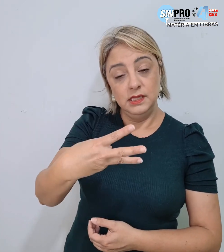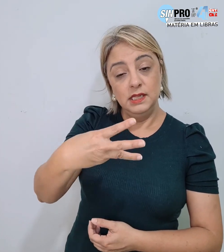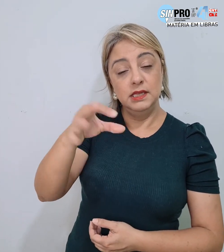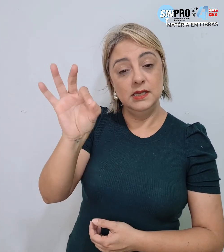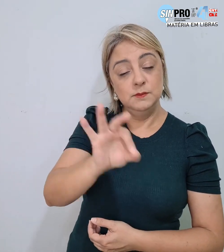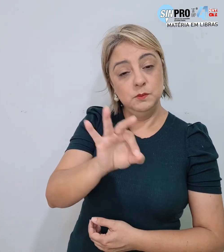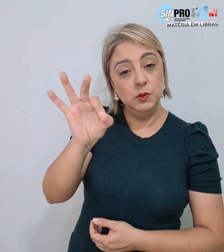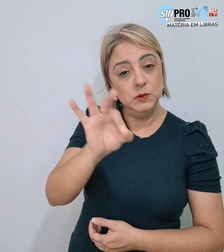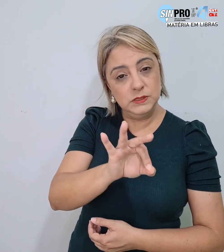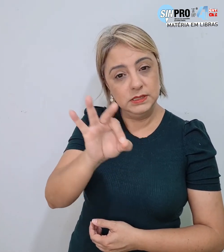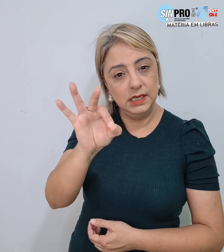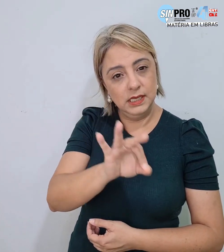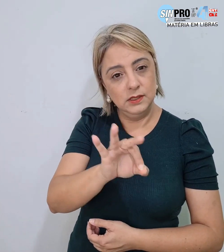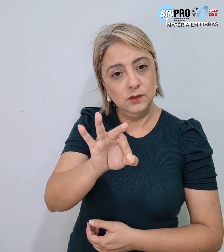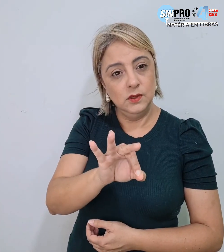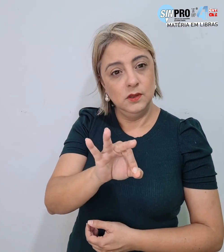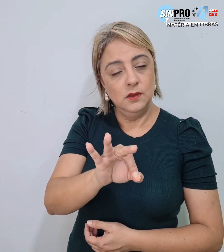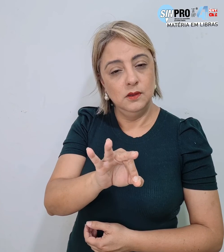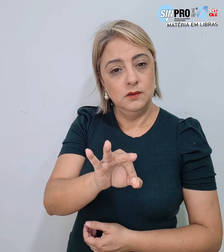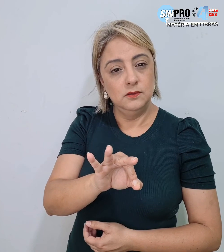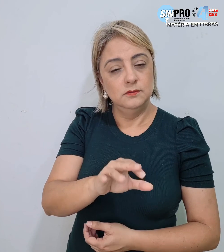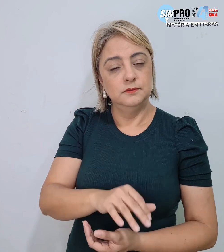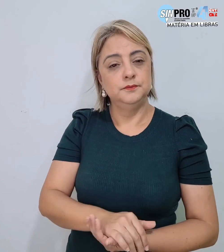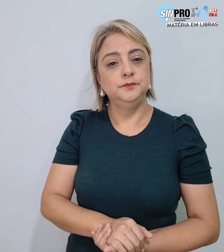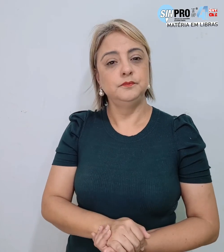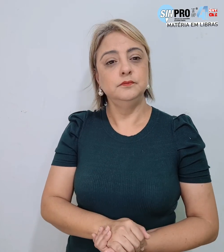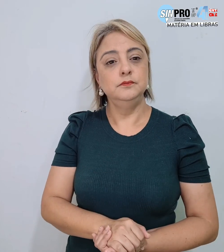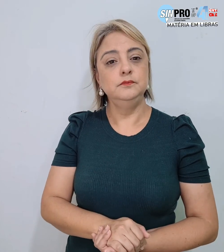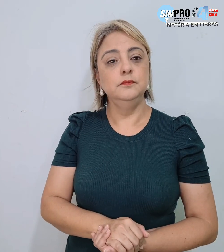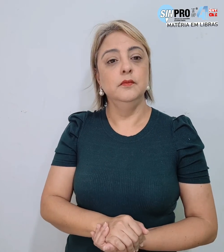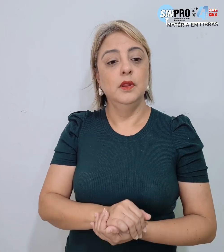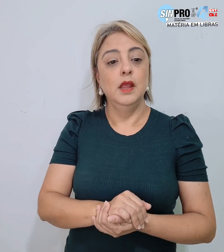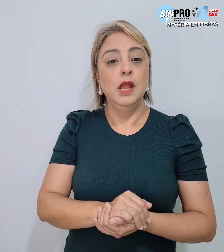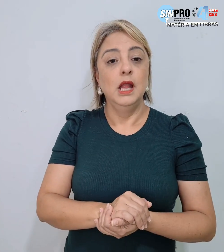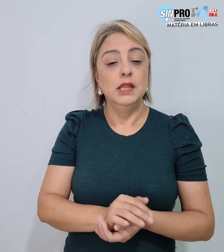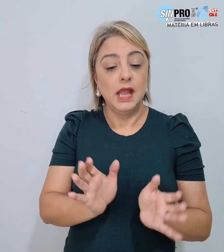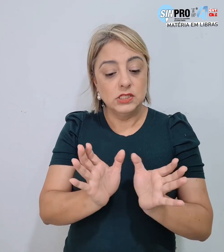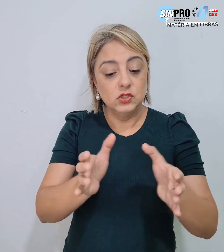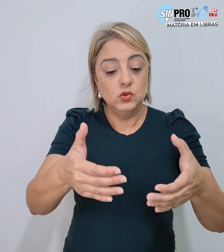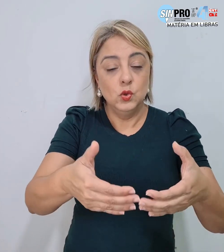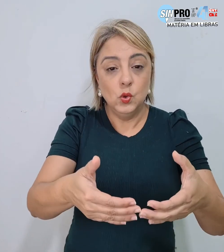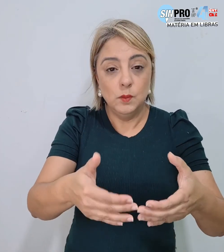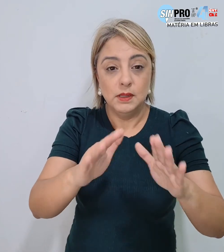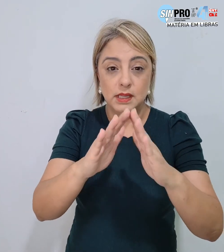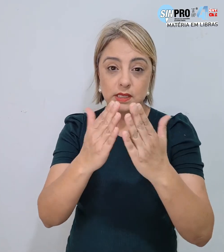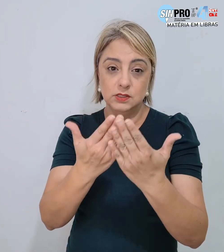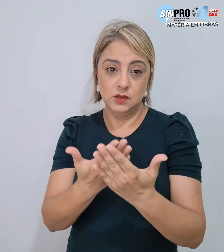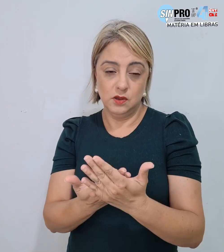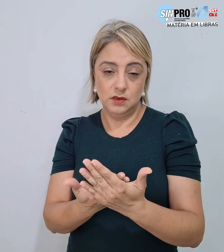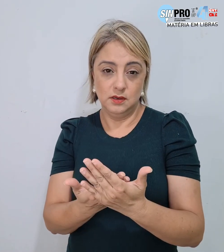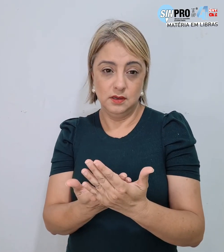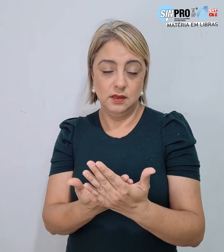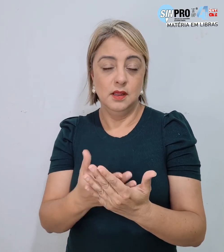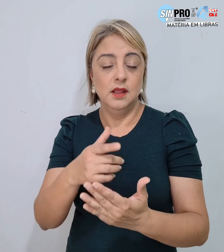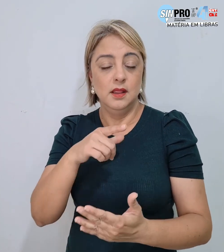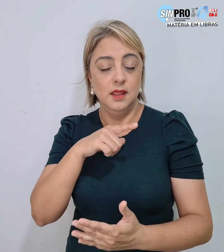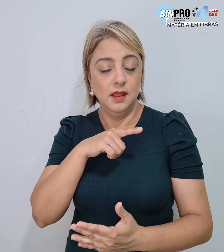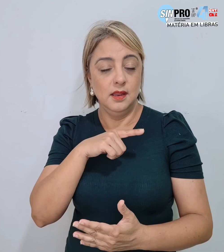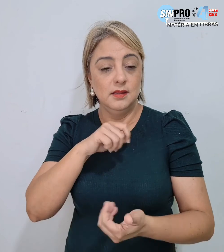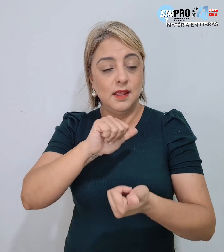93,4 por cento uma das turmas escolares o teriam de ser